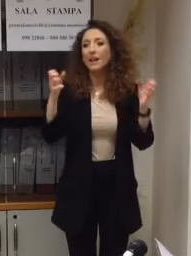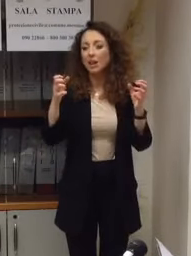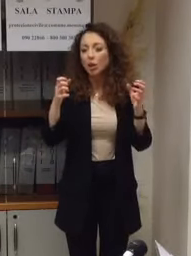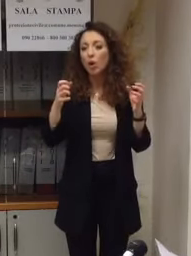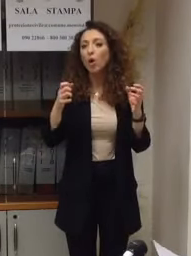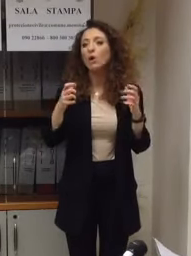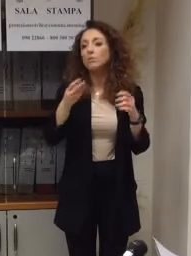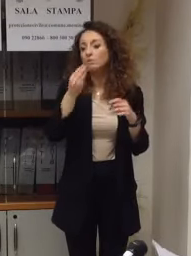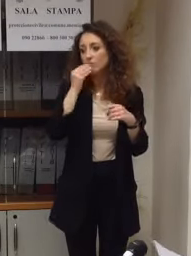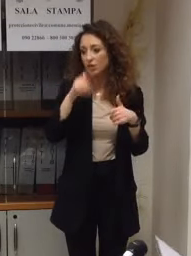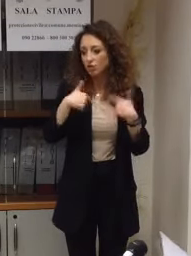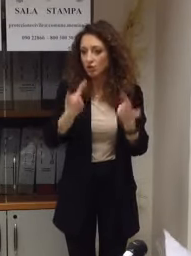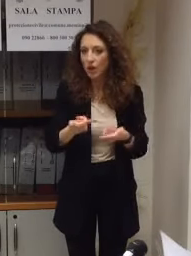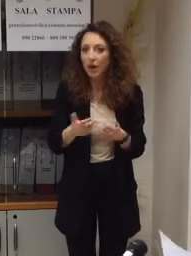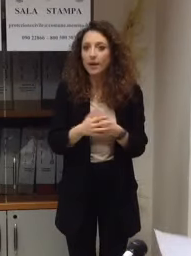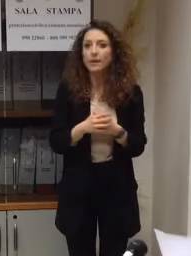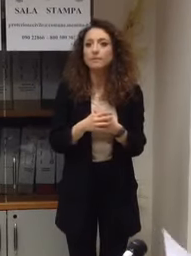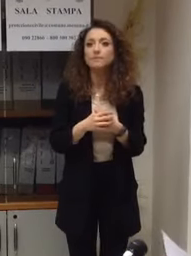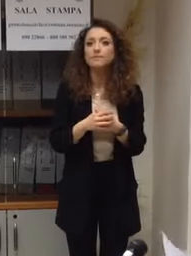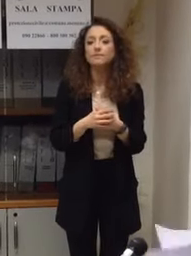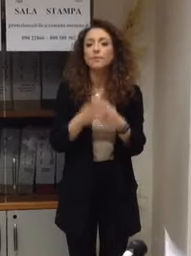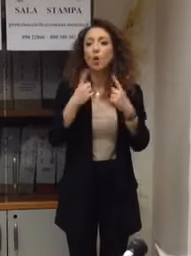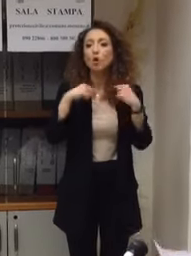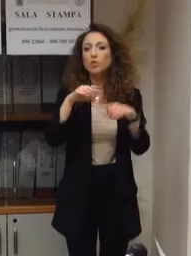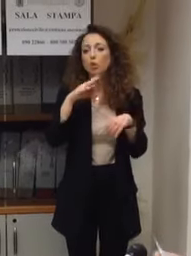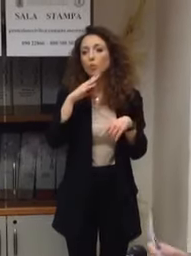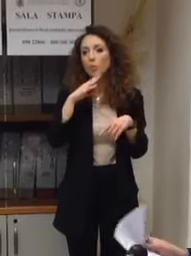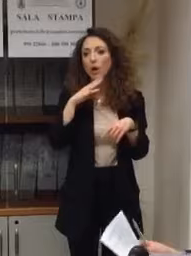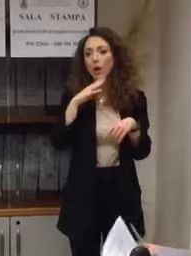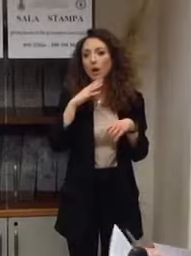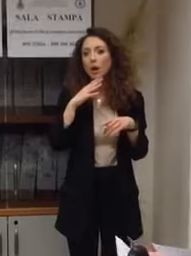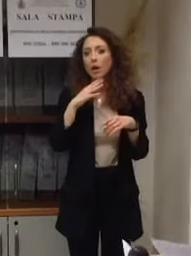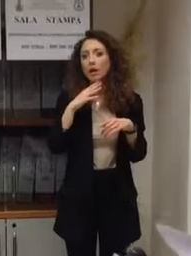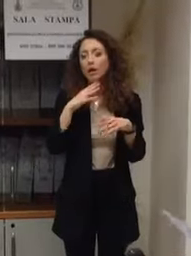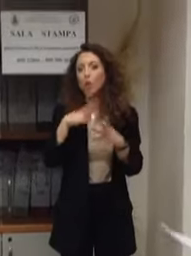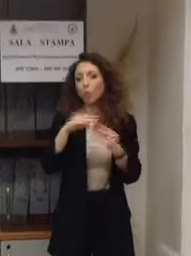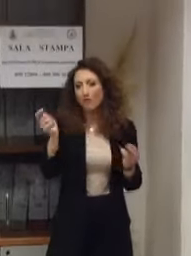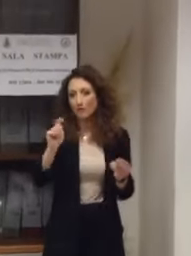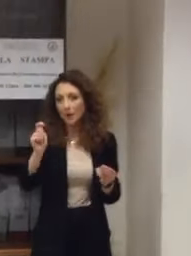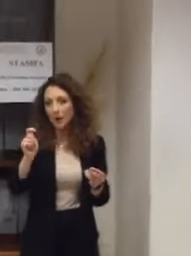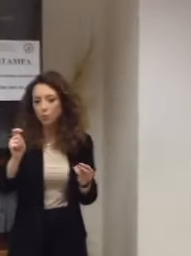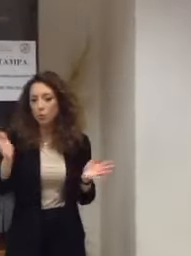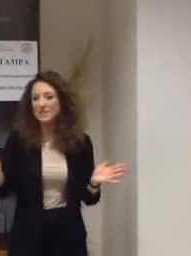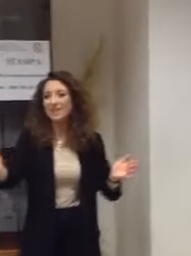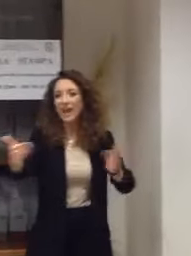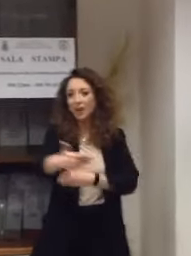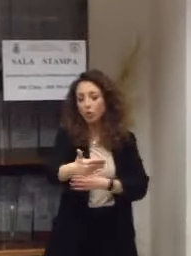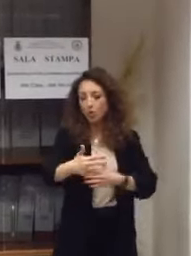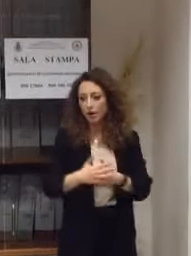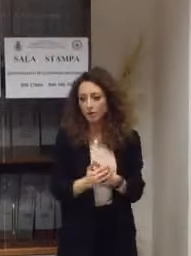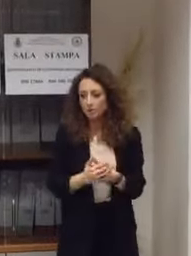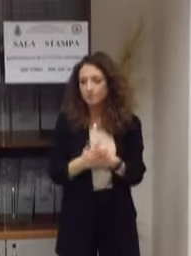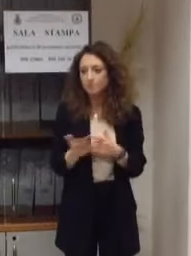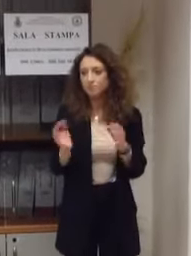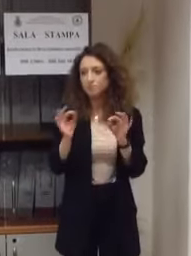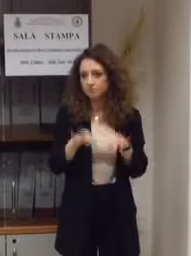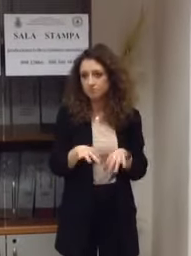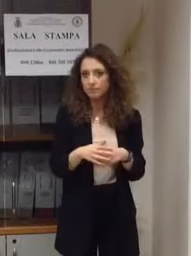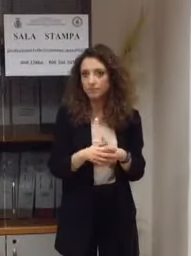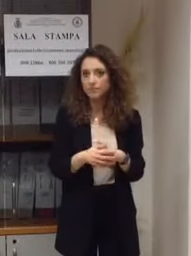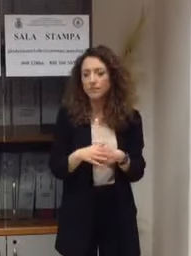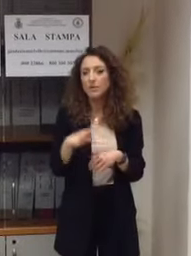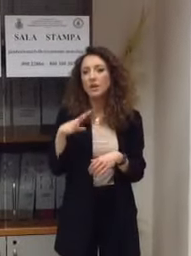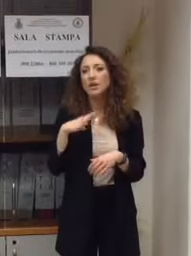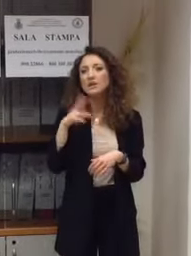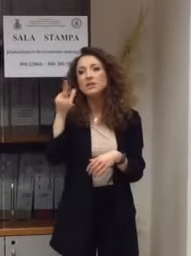consiglieri comunali Cipolle e Giannetto hanno fatto pervenire una scatola di uova di Pasqua, e la signora